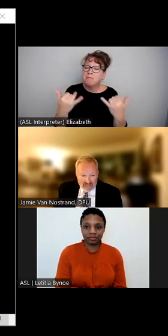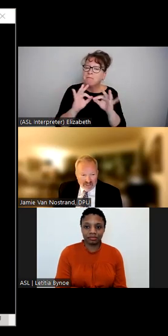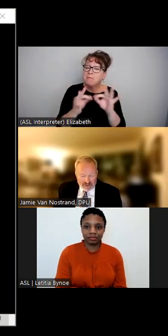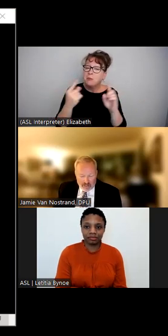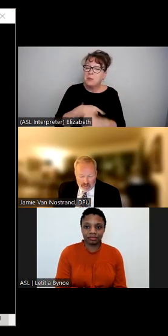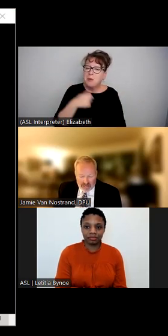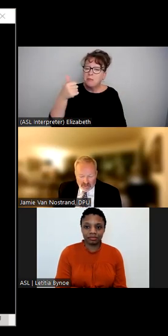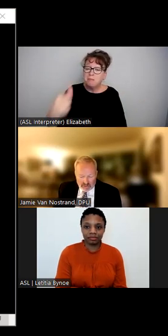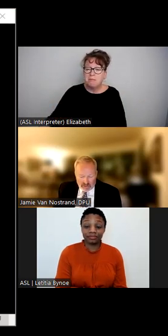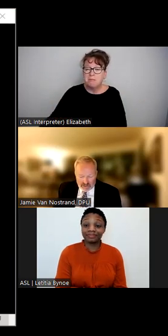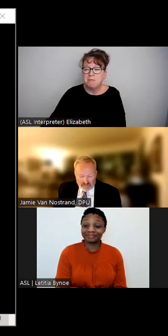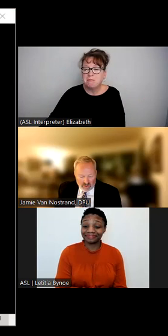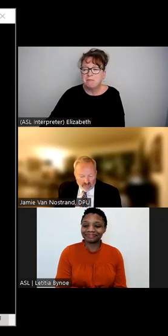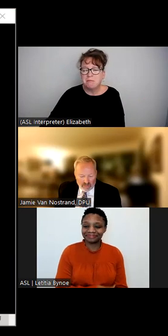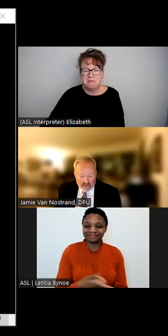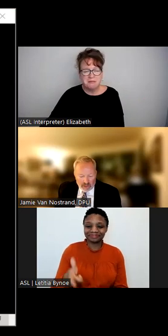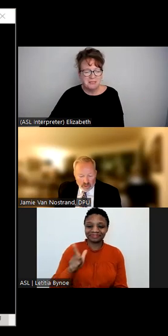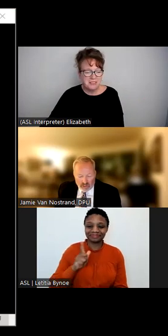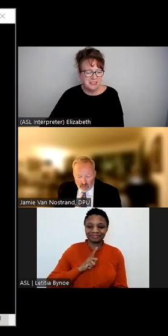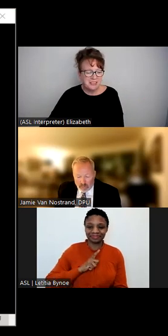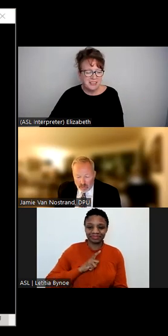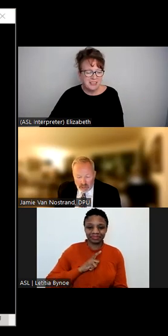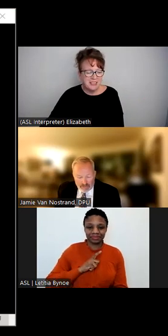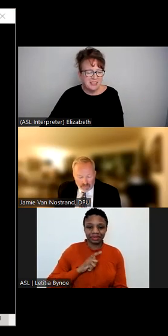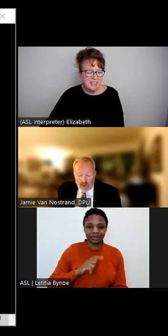visita que vamos a estar haciendo a